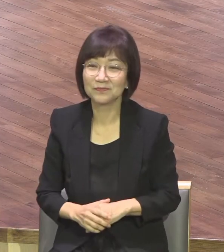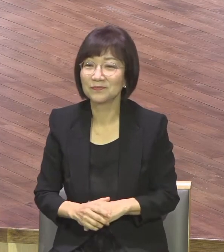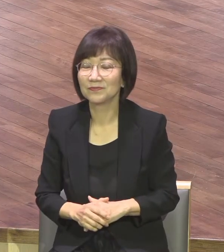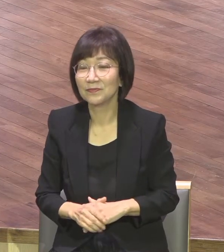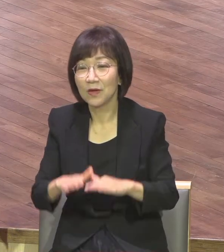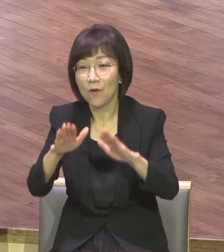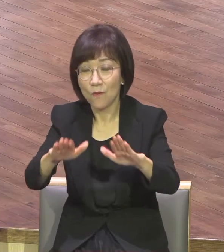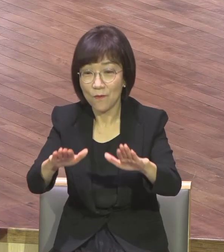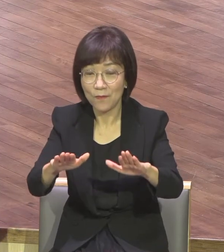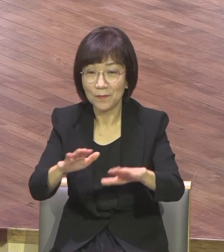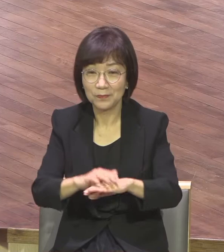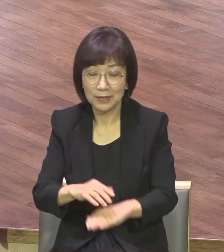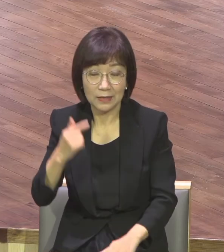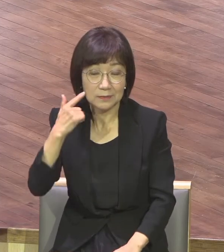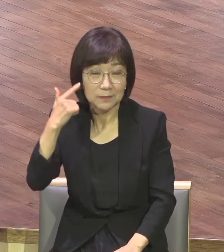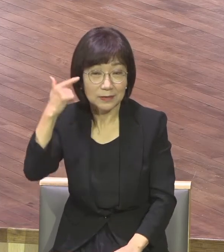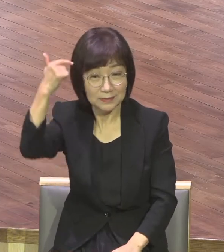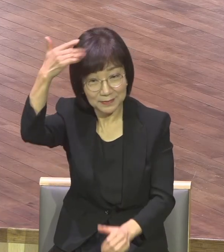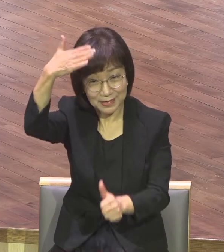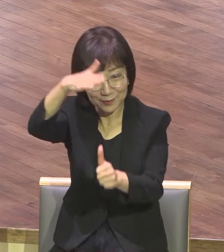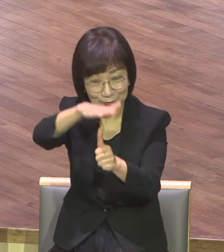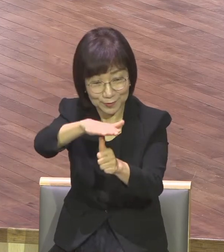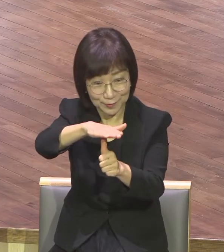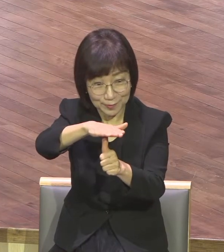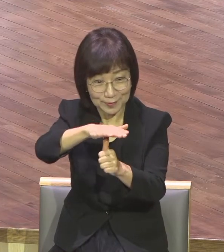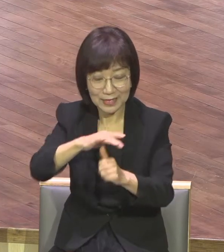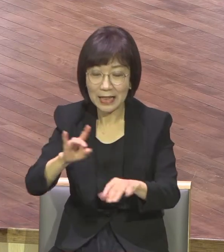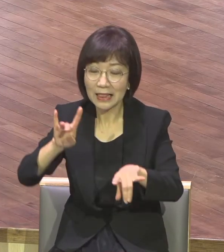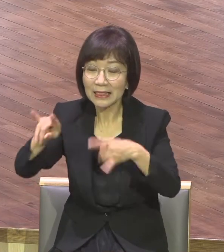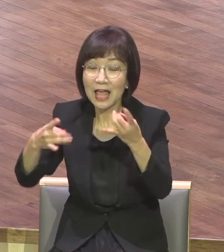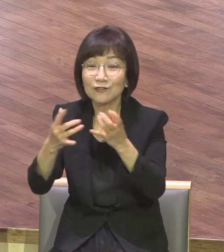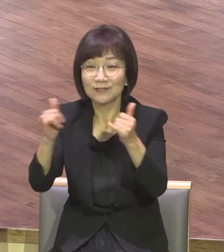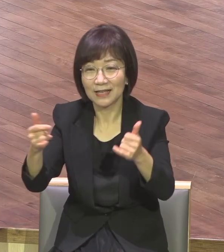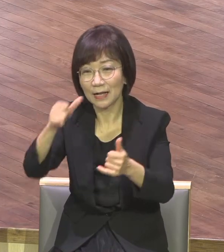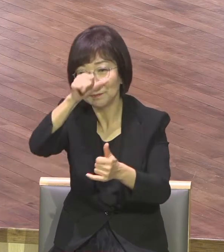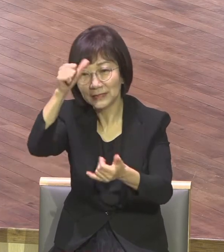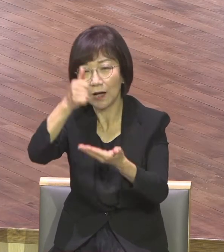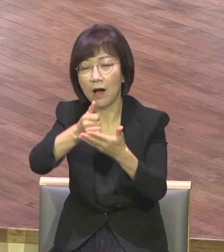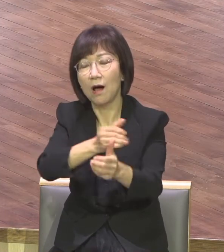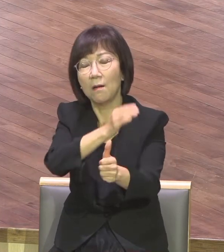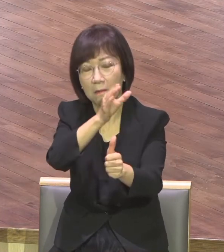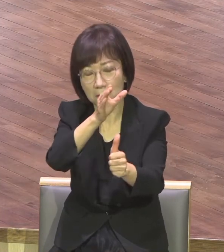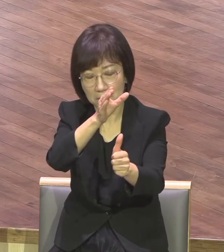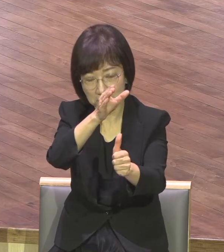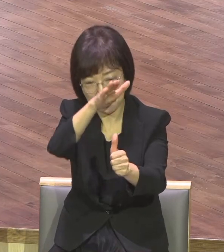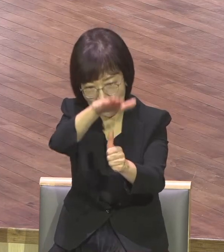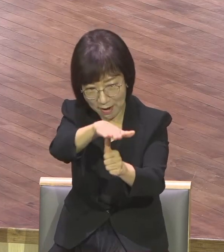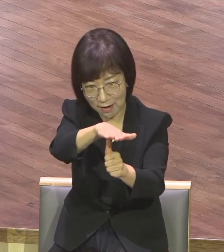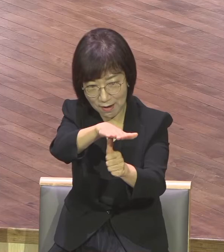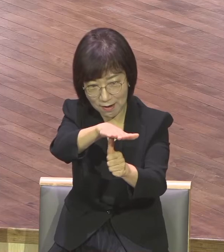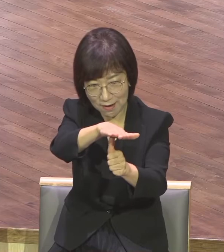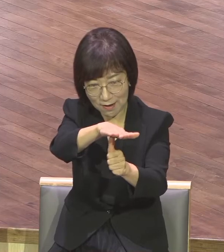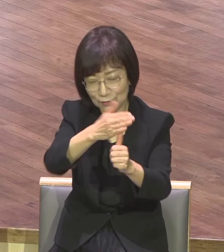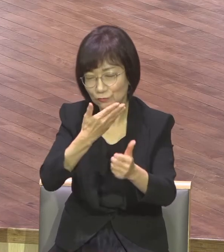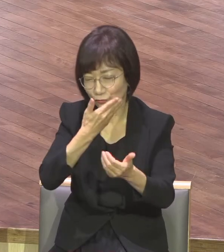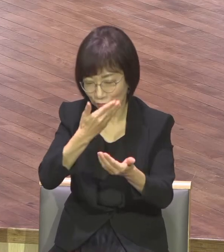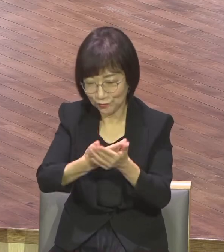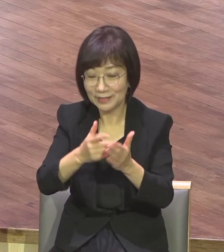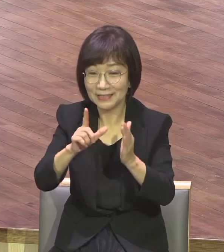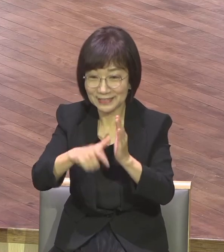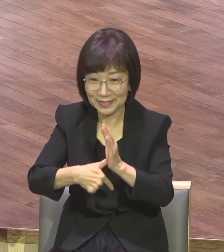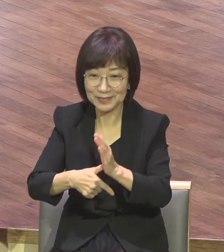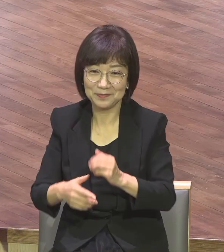목사 안수와 함께 현지인 중직자를 세우는 역사적 시간이었습니다.